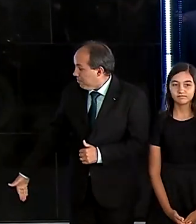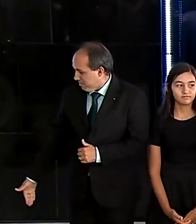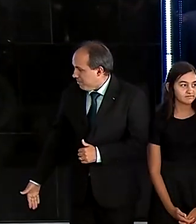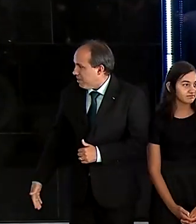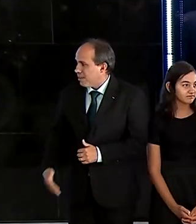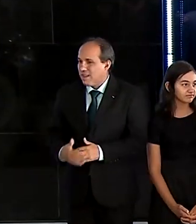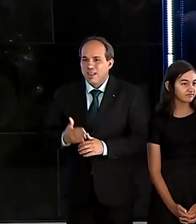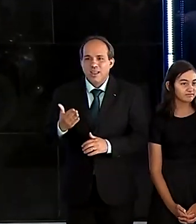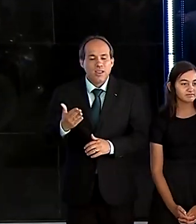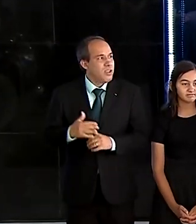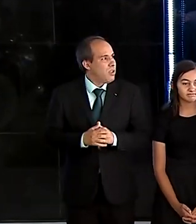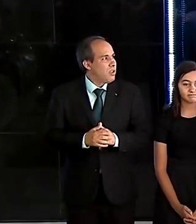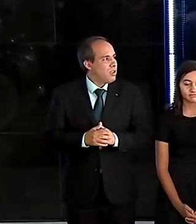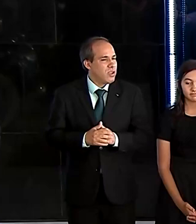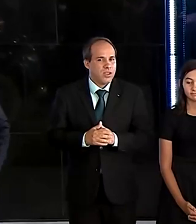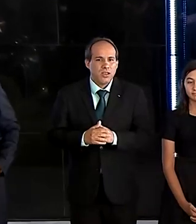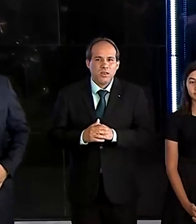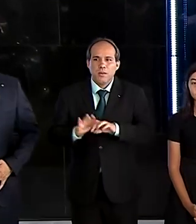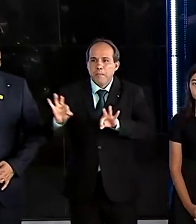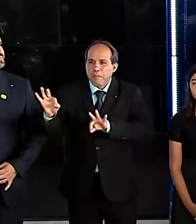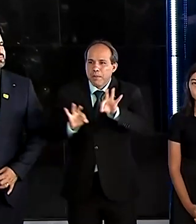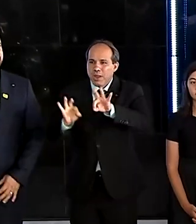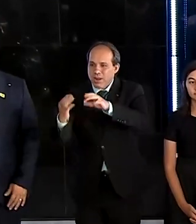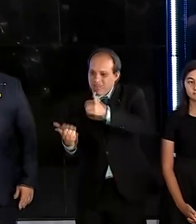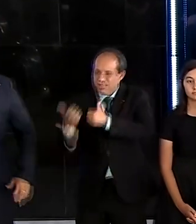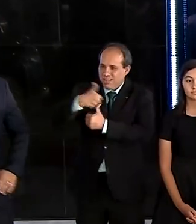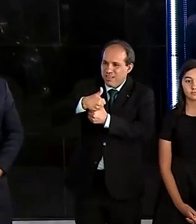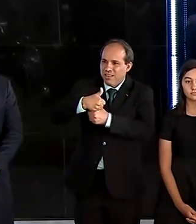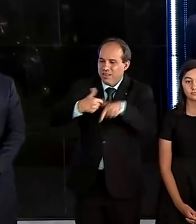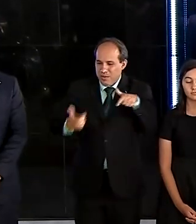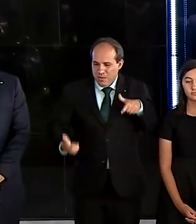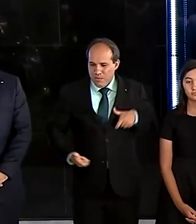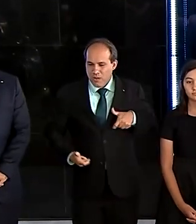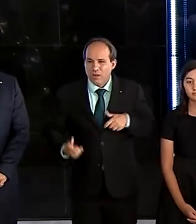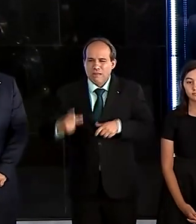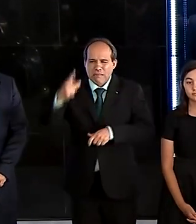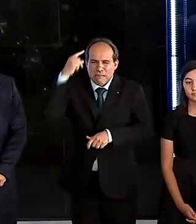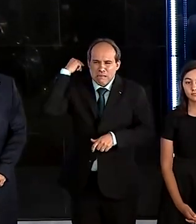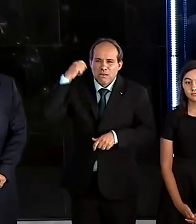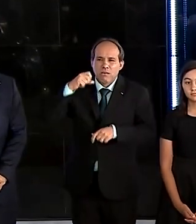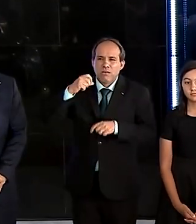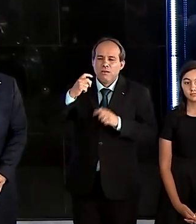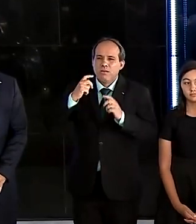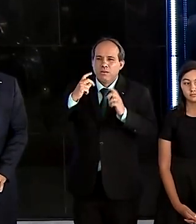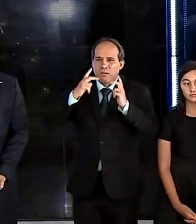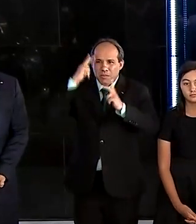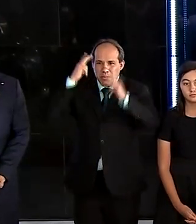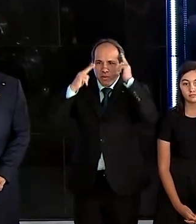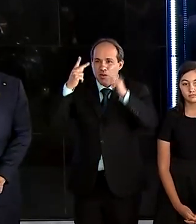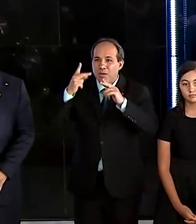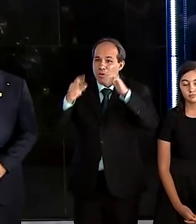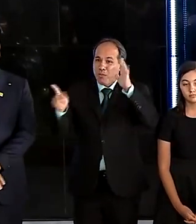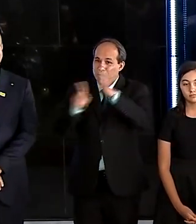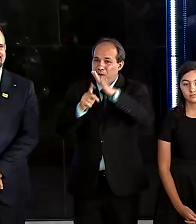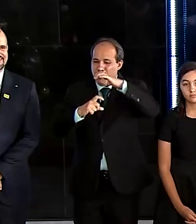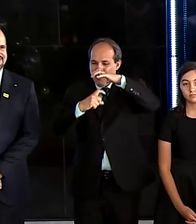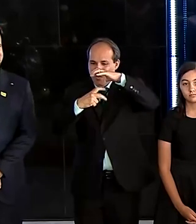eu estava na transição e um antigo barbeiro paraquedista foi me visitar.